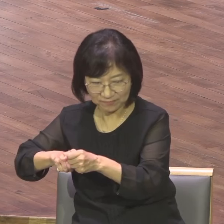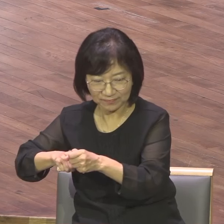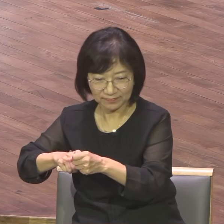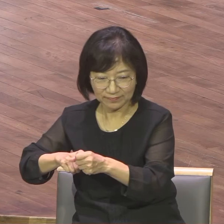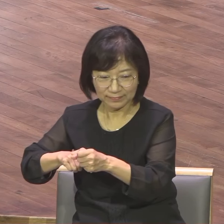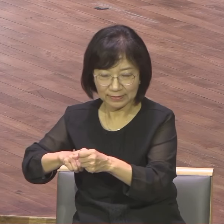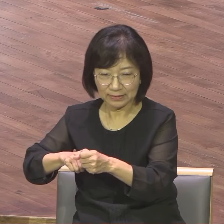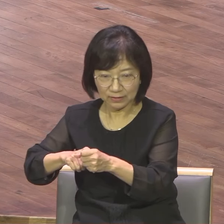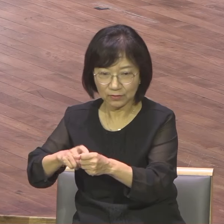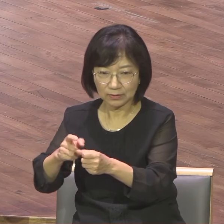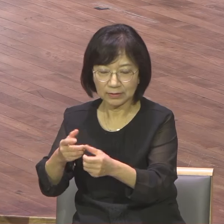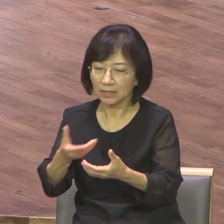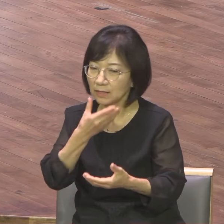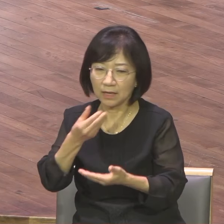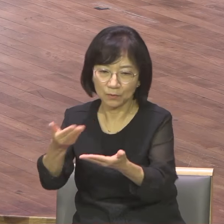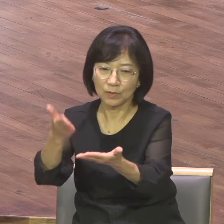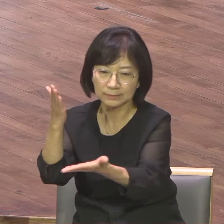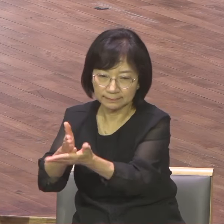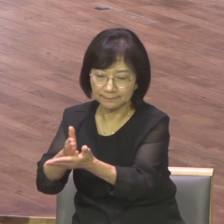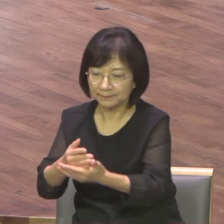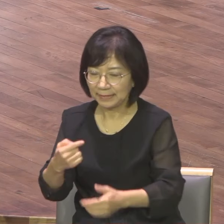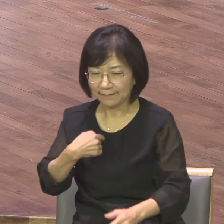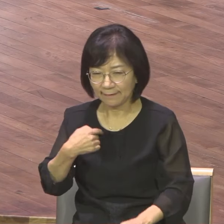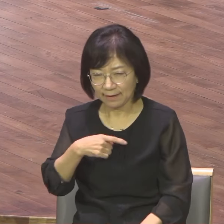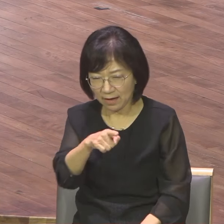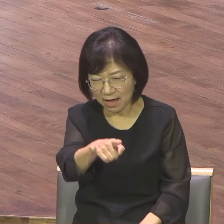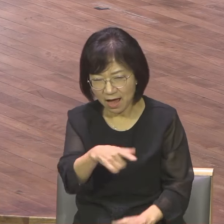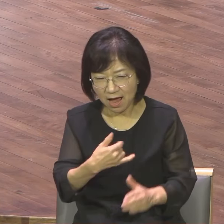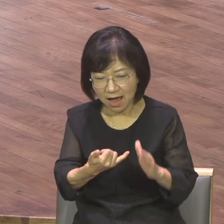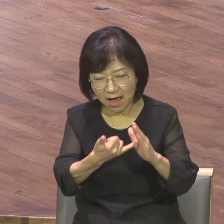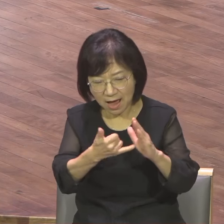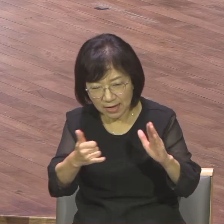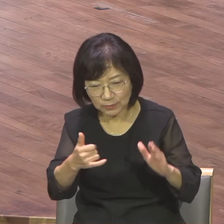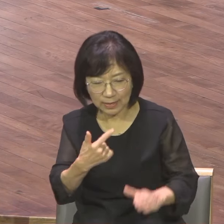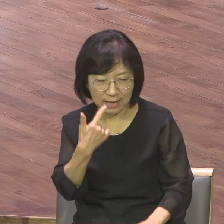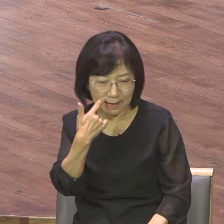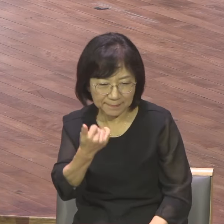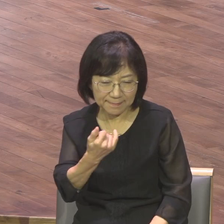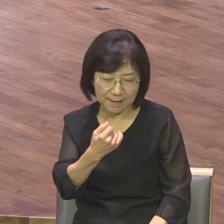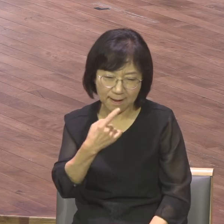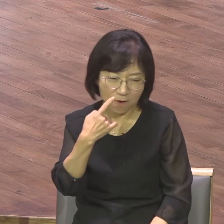저 영혼을 내가 내 혈육을 살리고 말 거야.